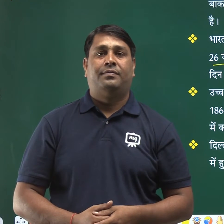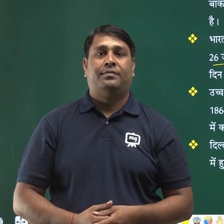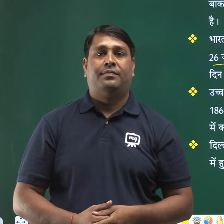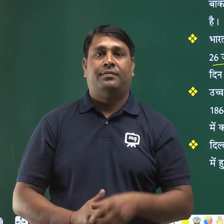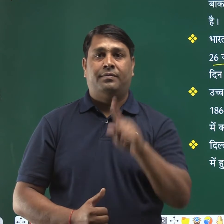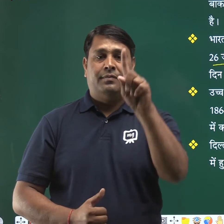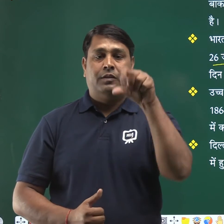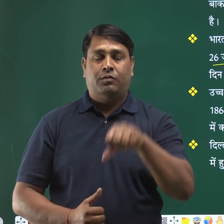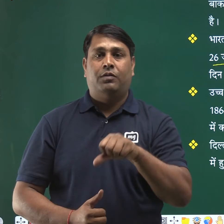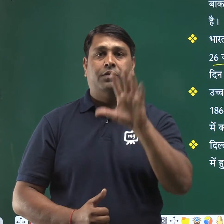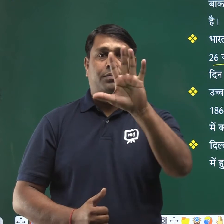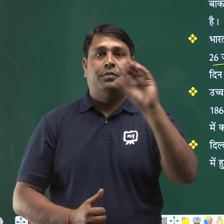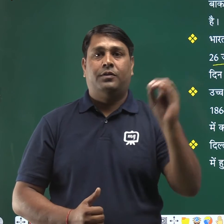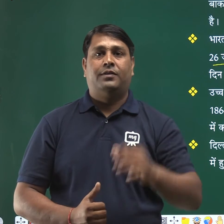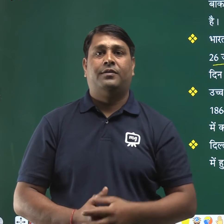1950